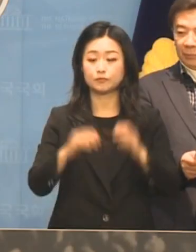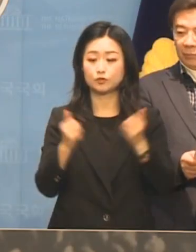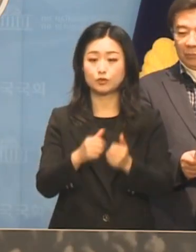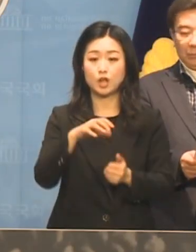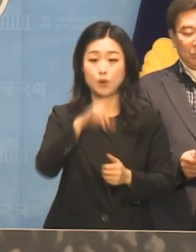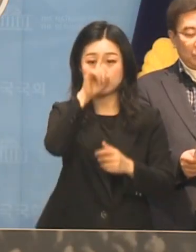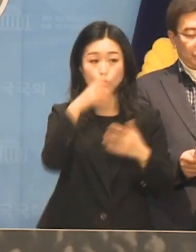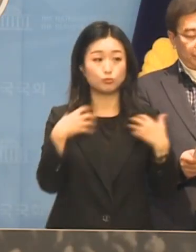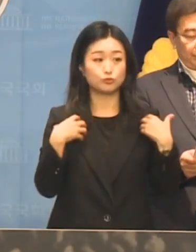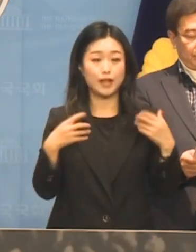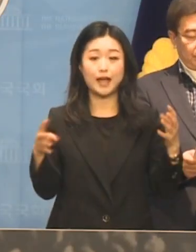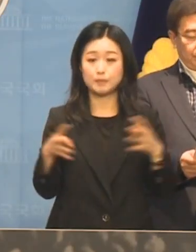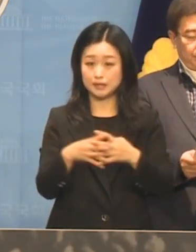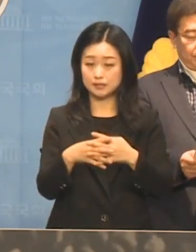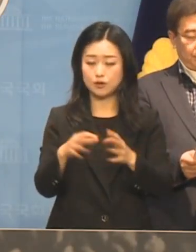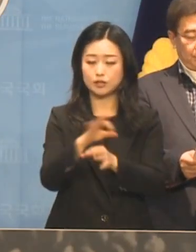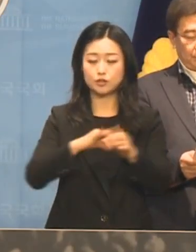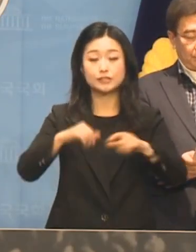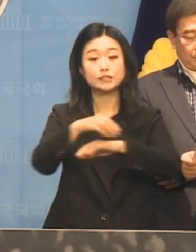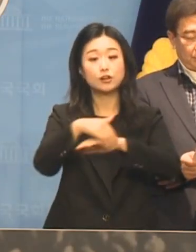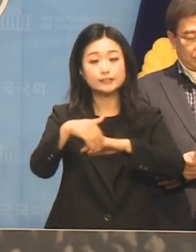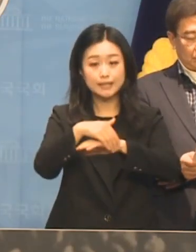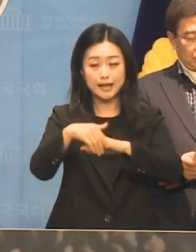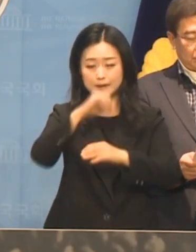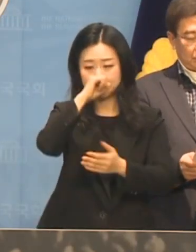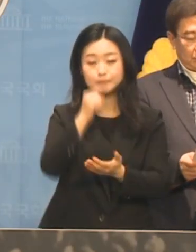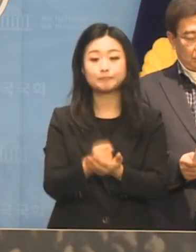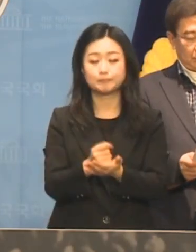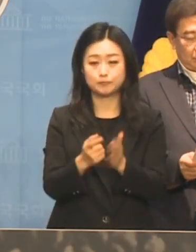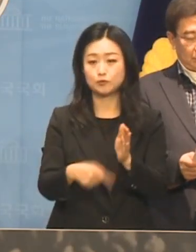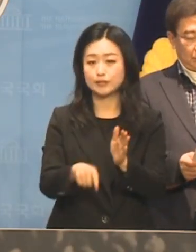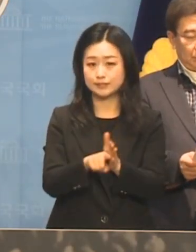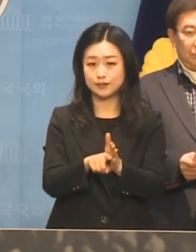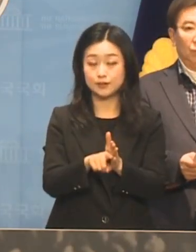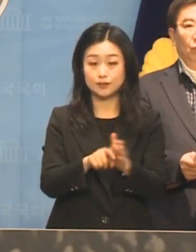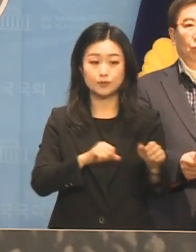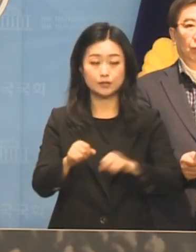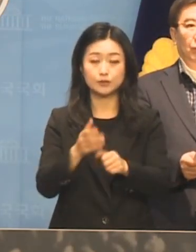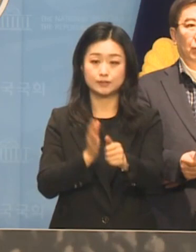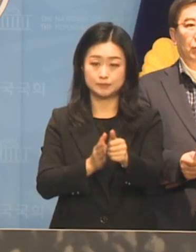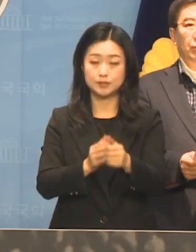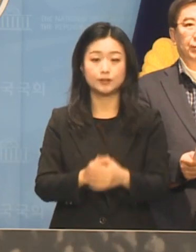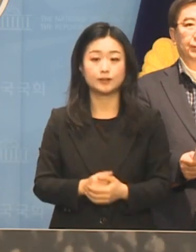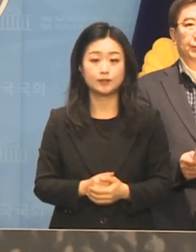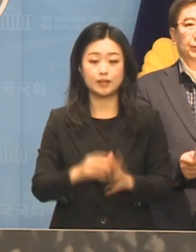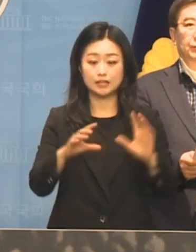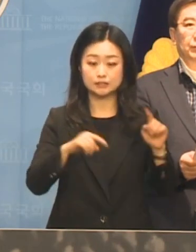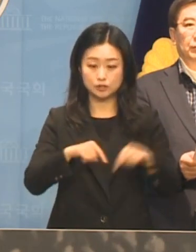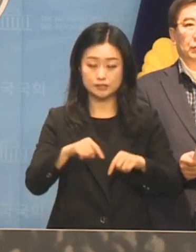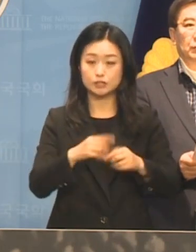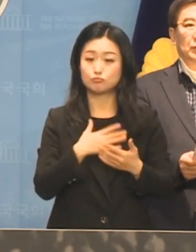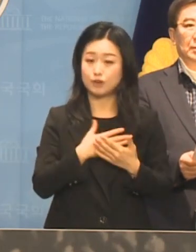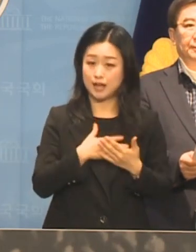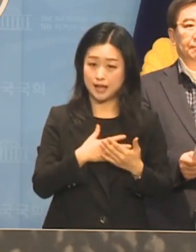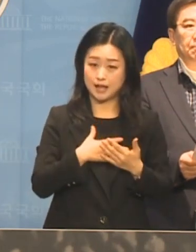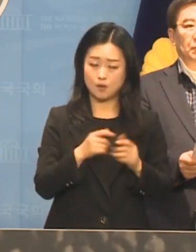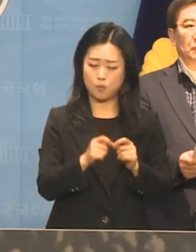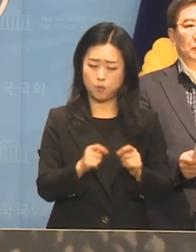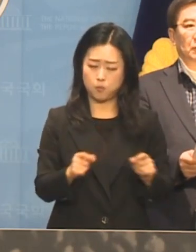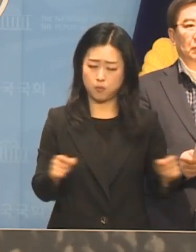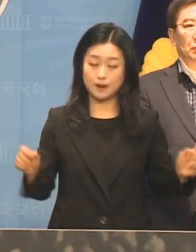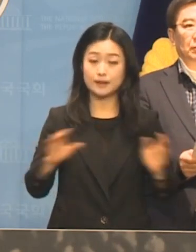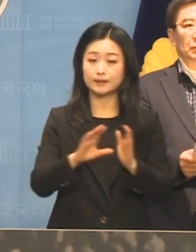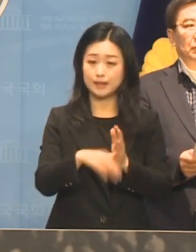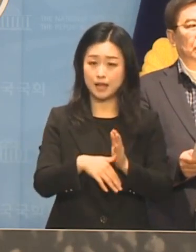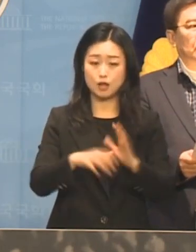국회와 정부의 합의를 통해 경제정책이 정상적으로 작동되게 해야 합니다. 정치적 불확실성이 장기화될